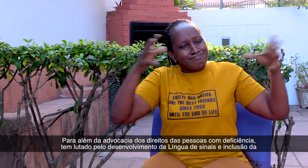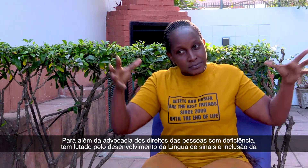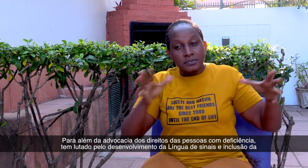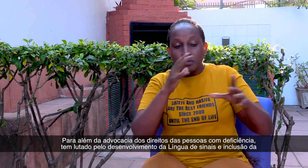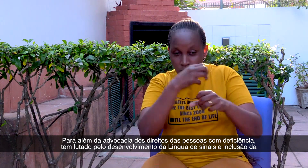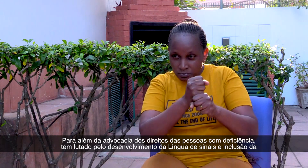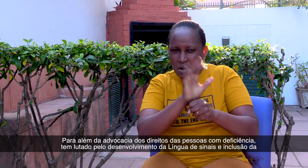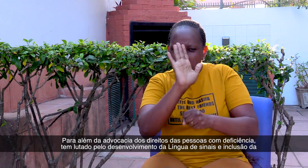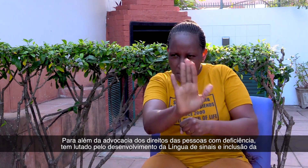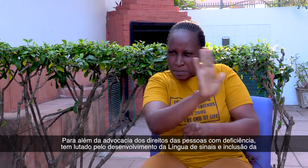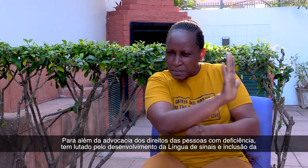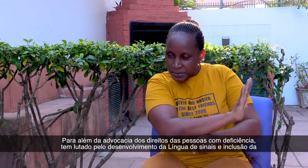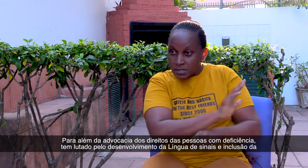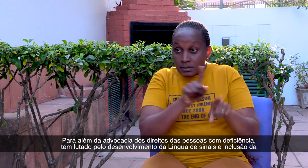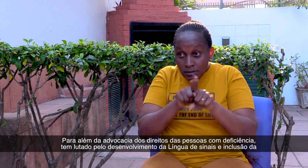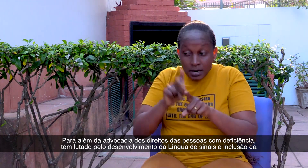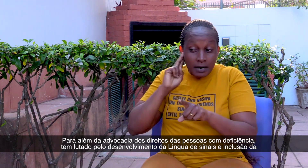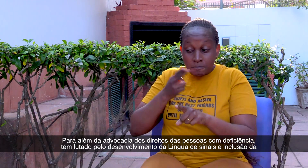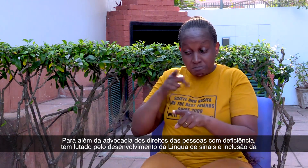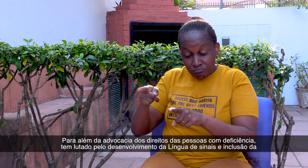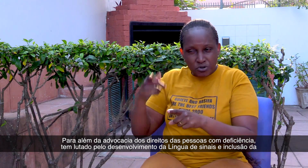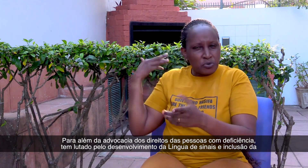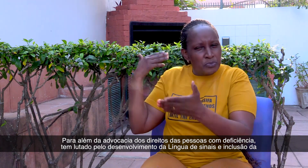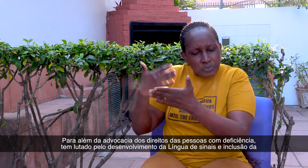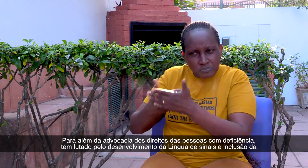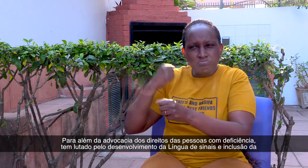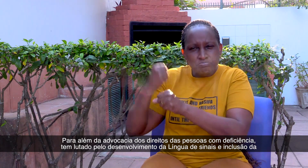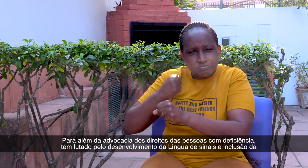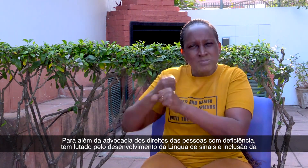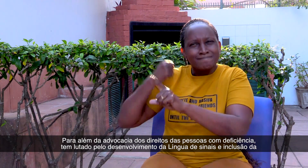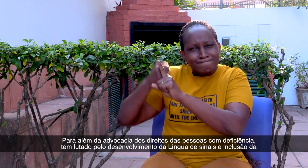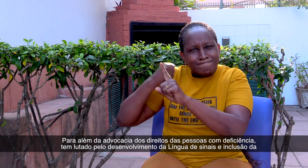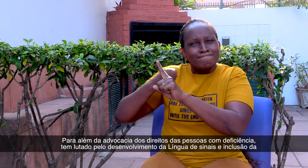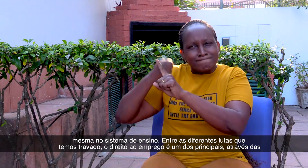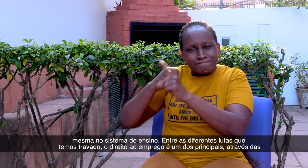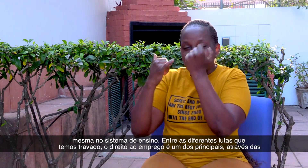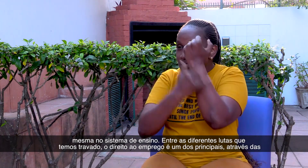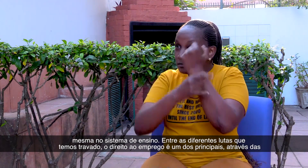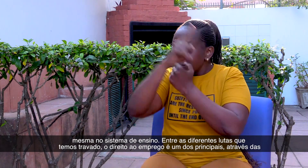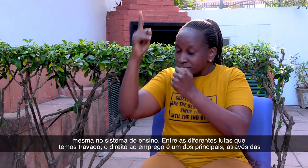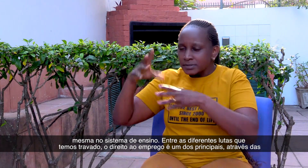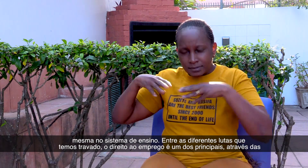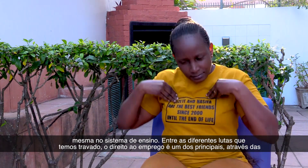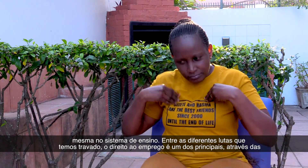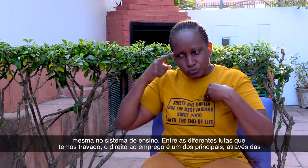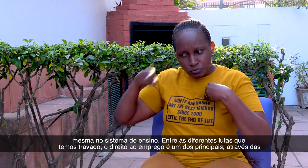pessoas com deficiência, tem lutado pelo desenvolvimento da língua de sinais e inclusão da mesma no sistema de ensino. Entre